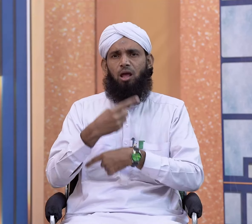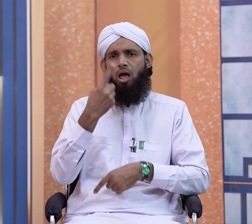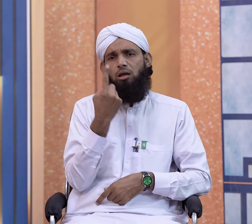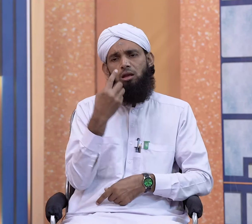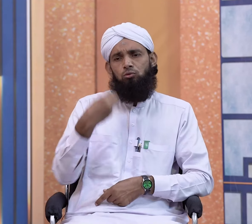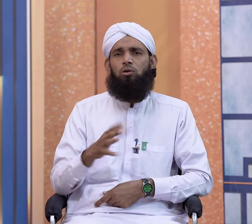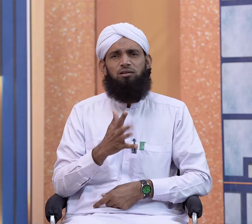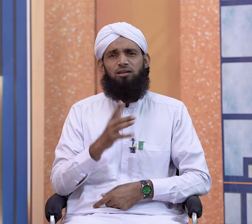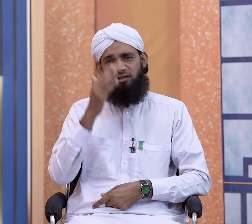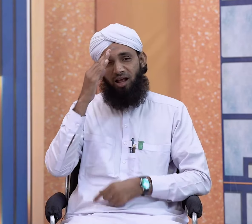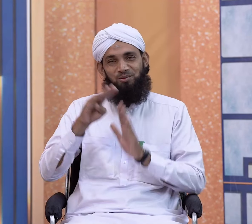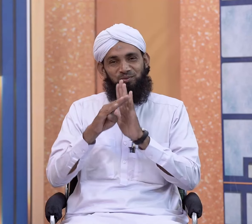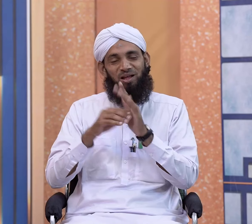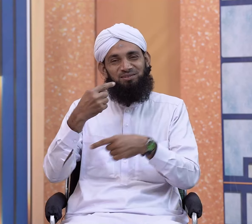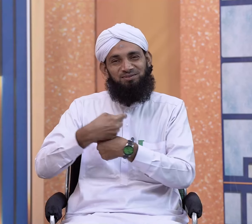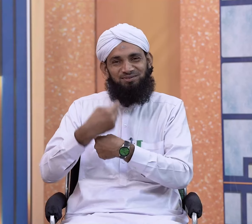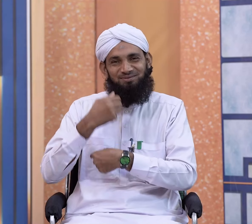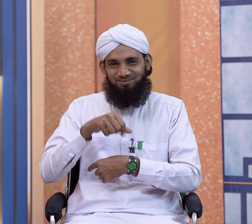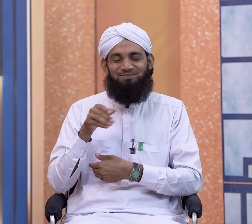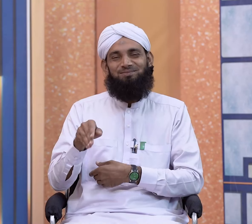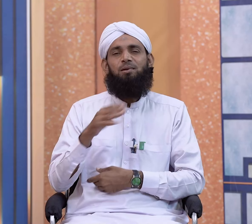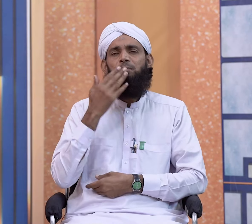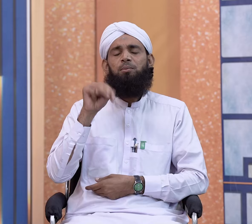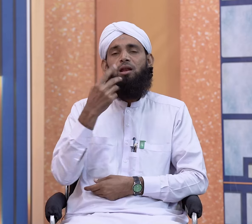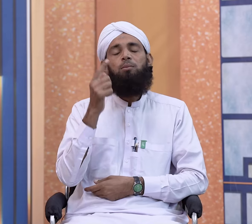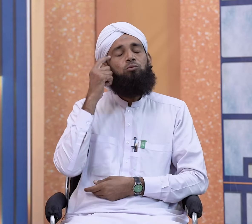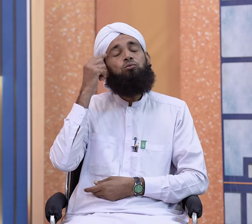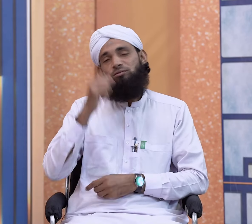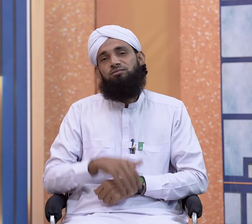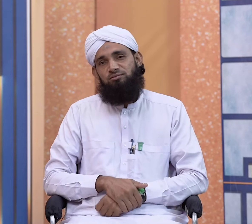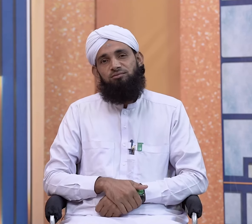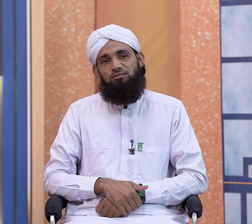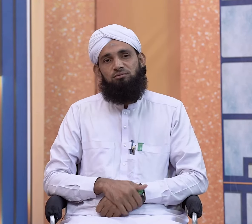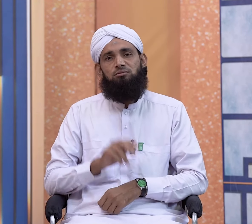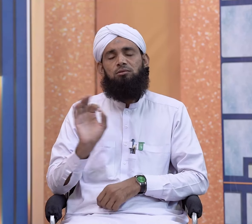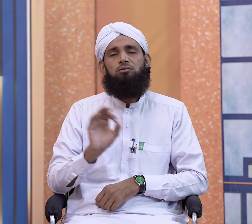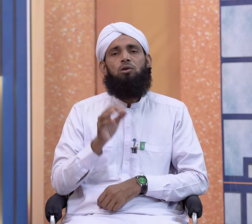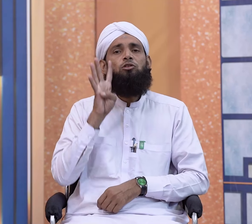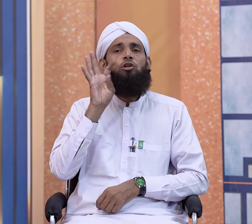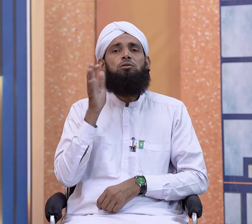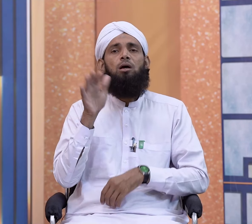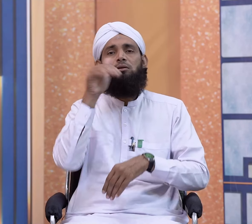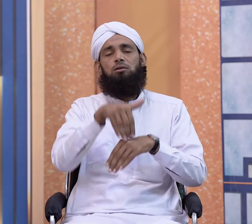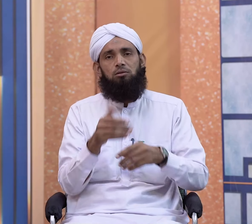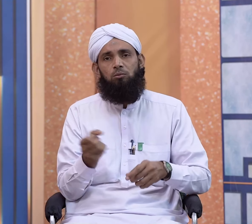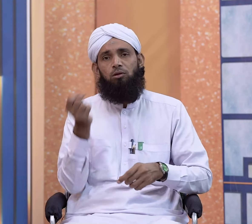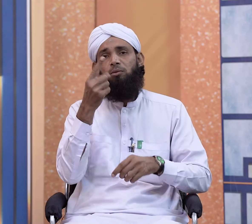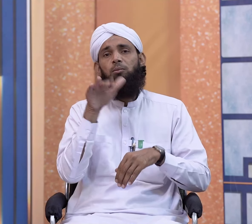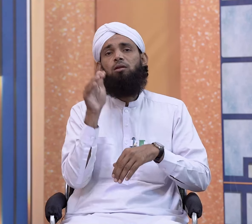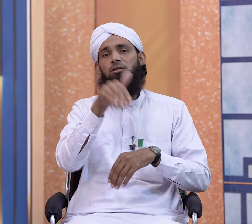چھوڑا۔ اگر یہ سوچیں، اگر یہ معاملہ نہیں ہوتا تو پھر کوئی 40 دن بعد آ رہا ہے، کوئی 1 مہینے بعد آ رہا ہے، کوئی